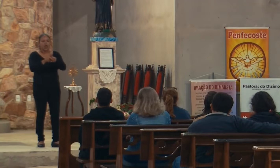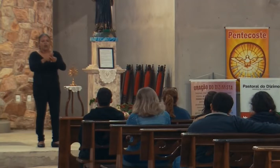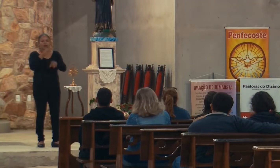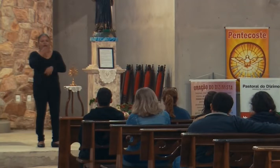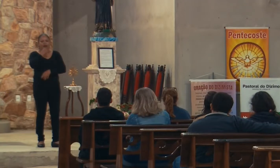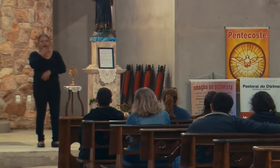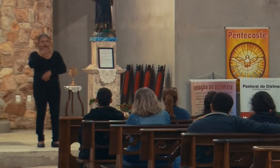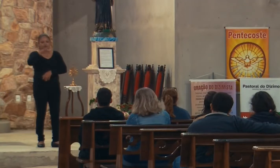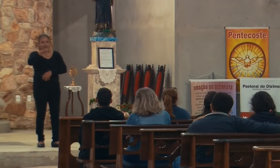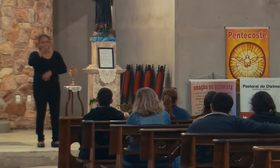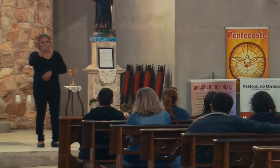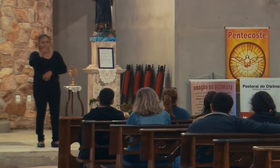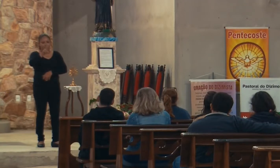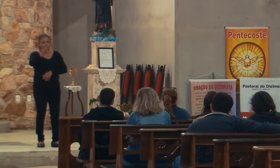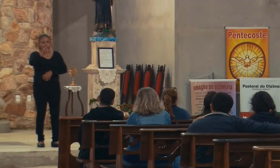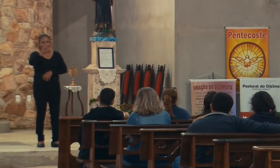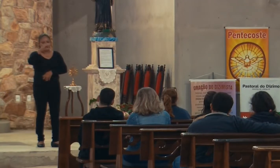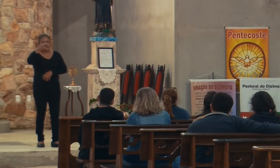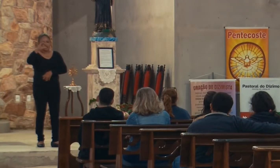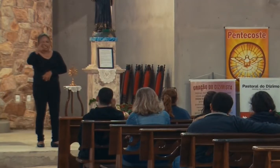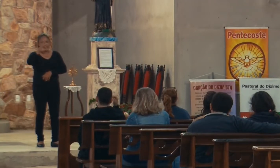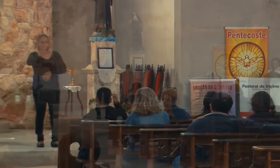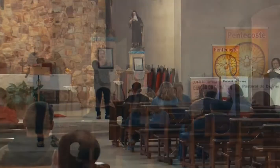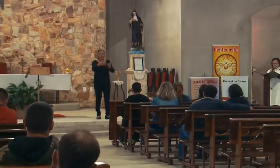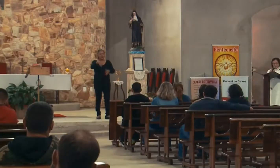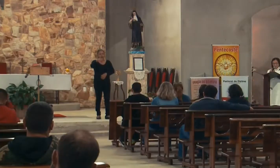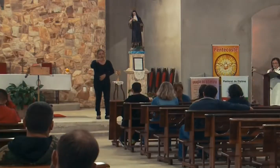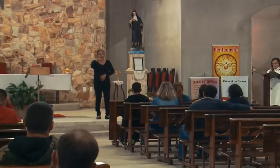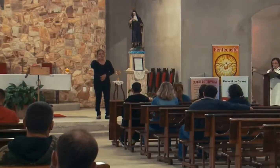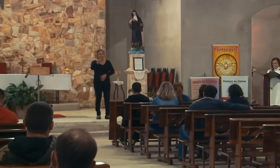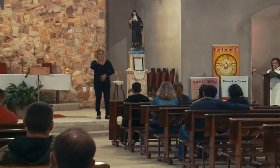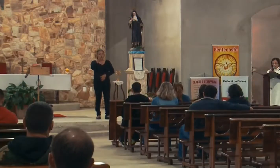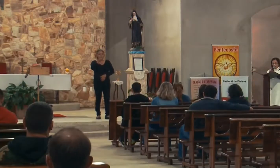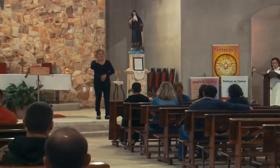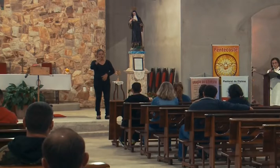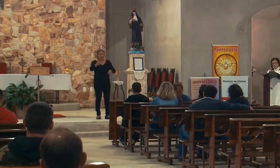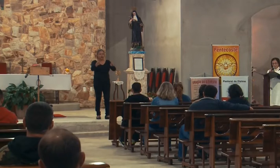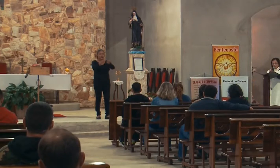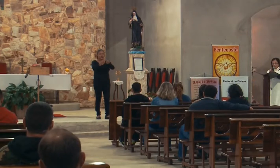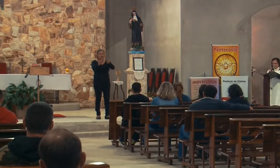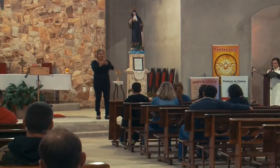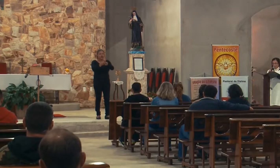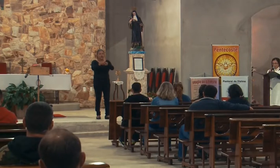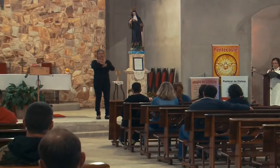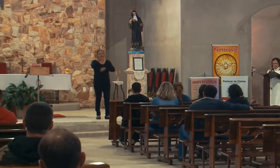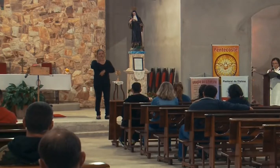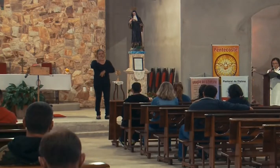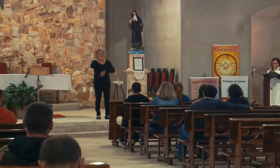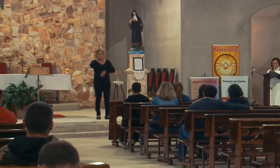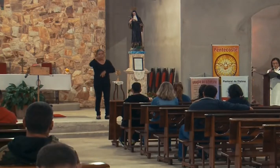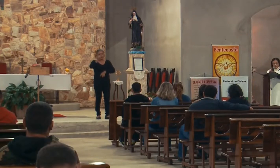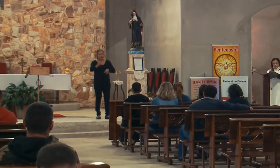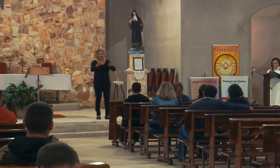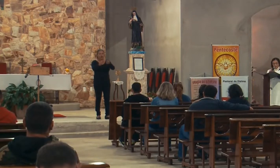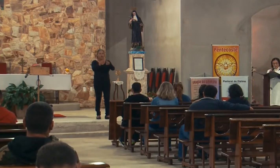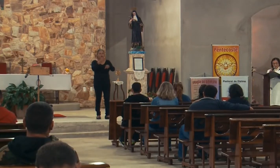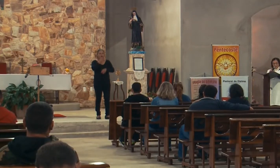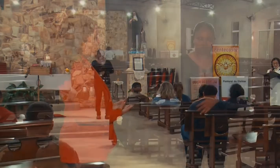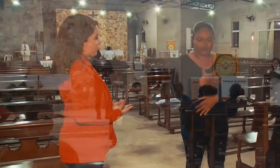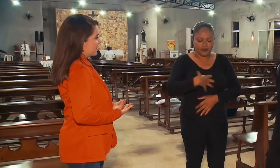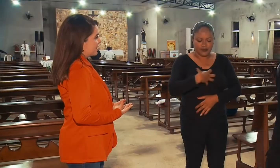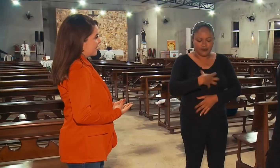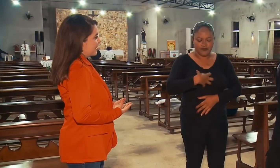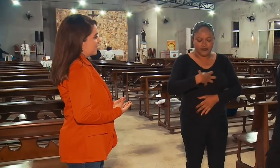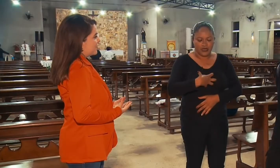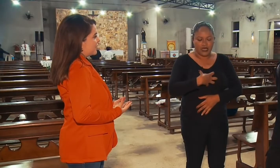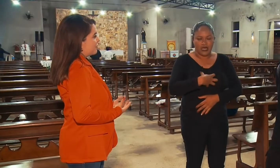que é próprio da nossa igreja, sempre os surdos têm um intérprete esperando. E como você, Rose, se